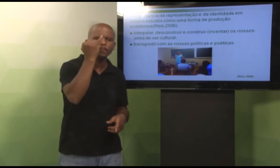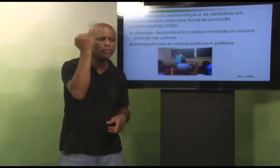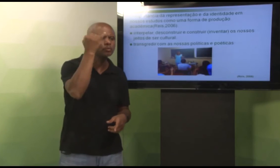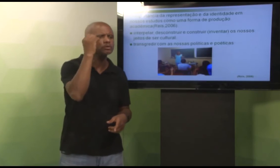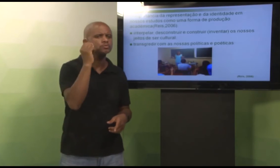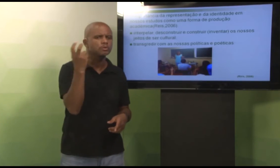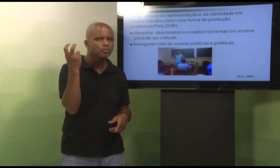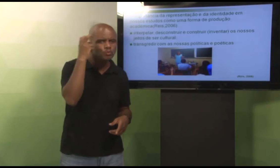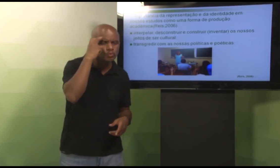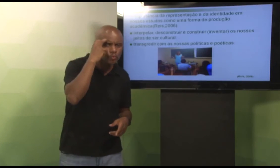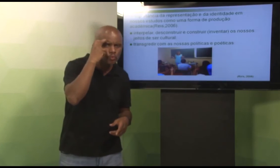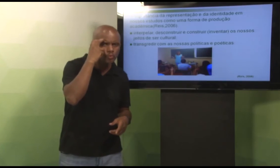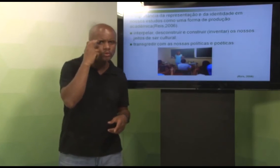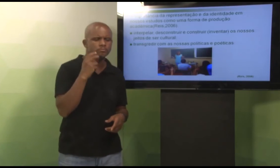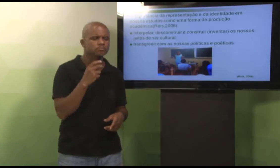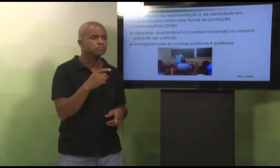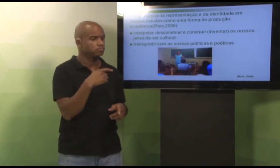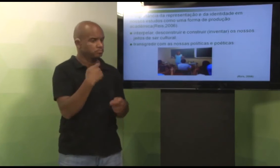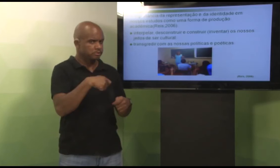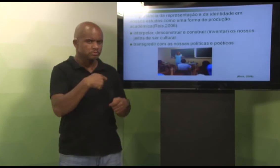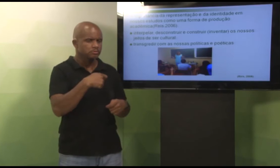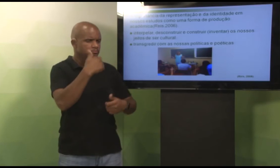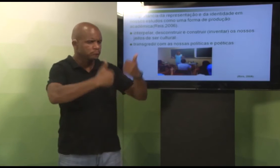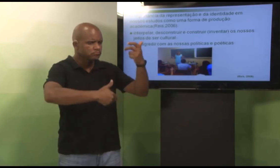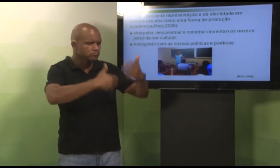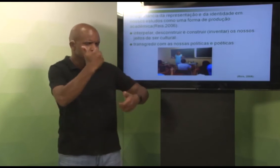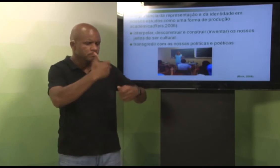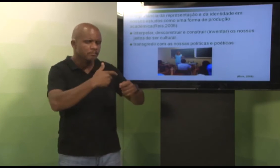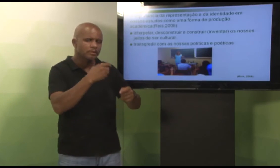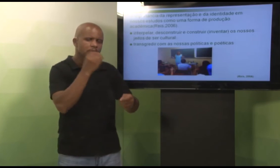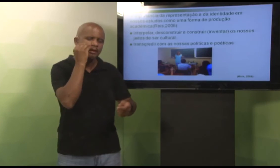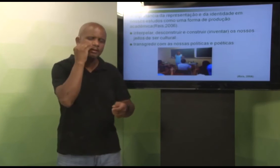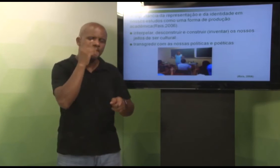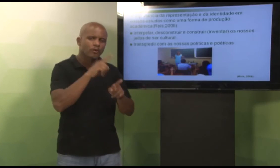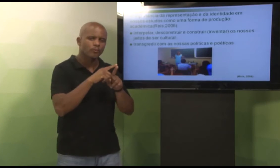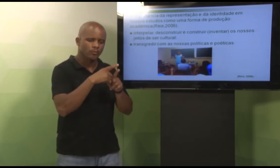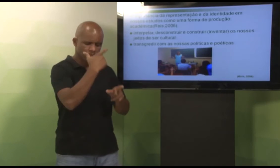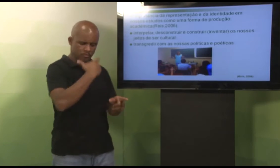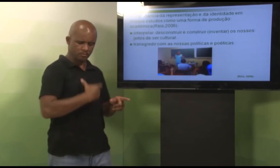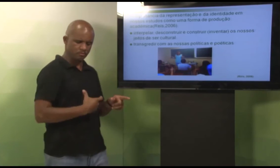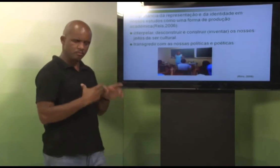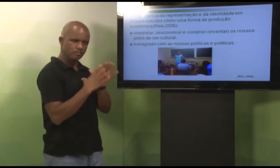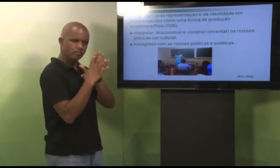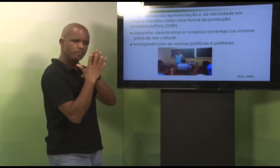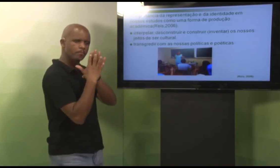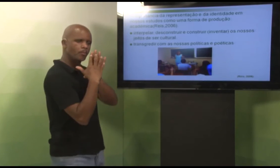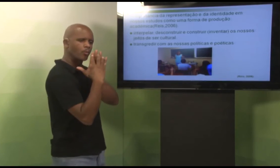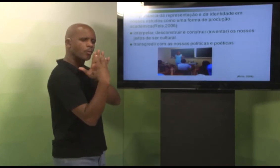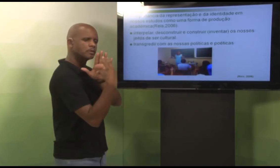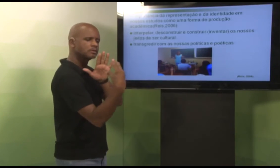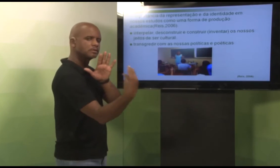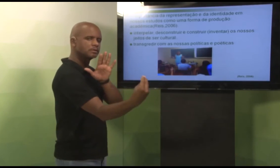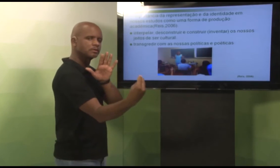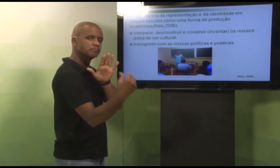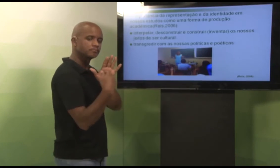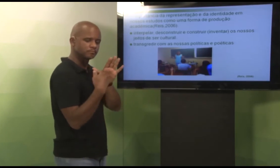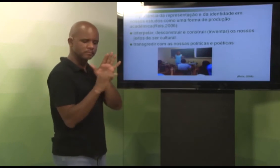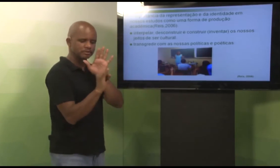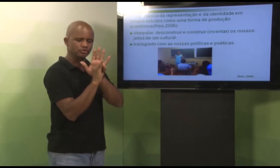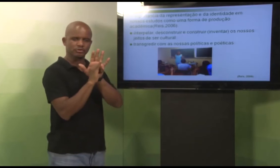Pensem que vejam a relevância de mostrar a cultura surda, explicar. Vejam, o professor,